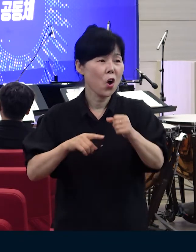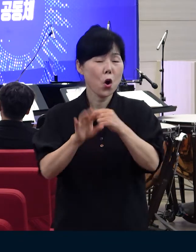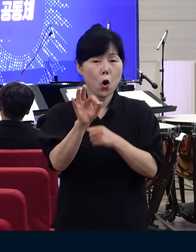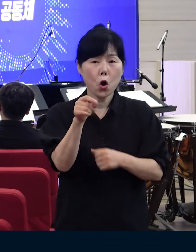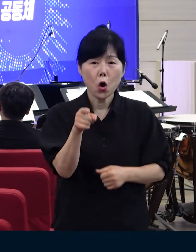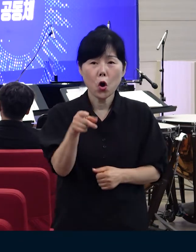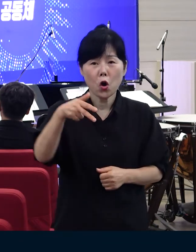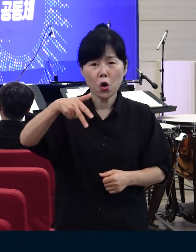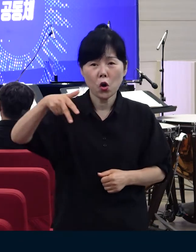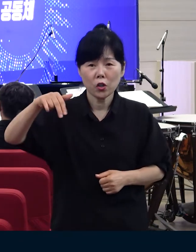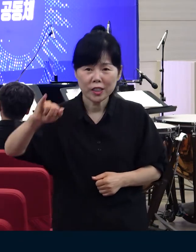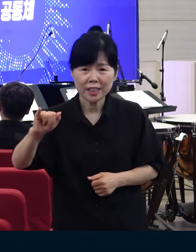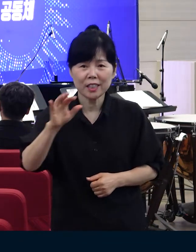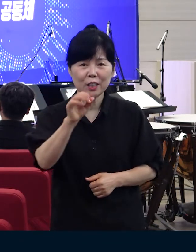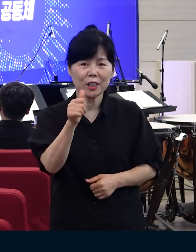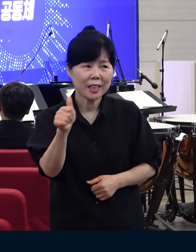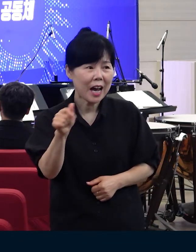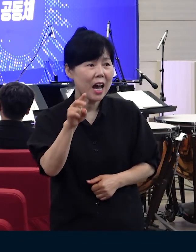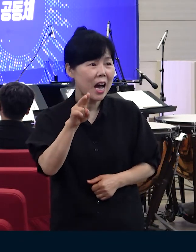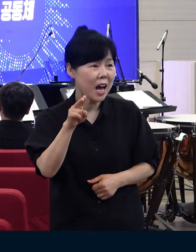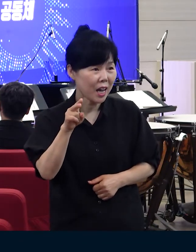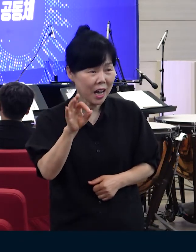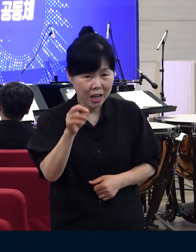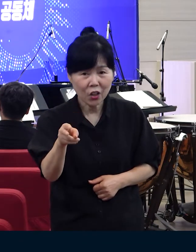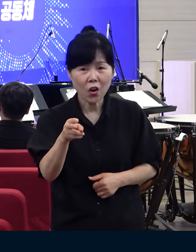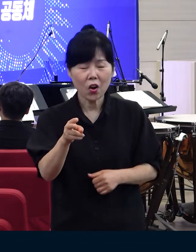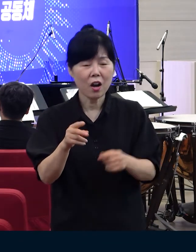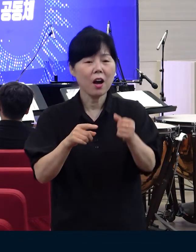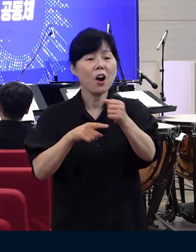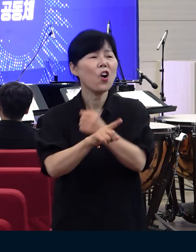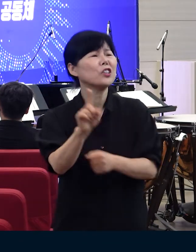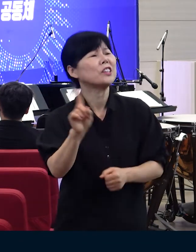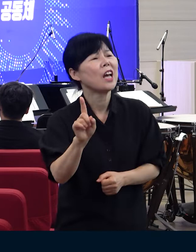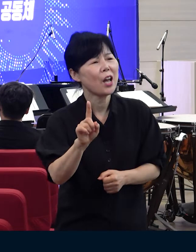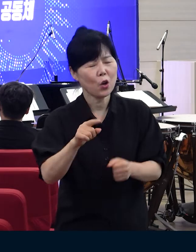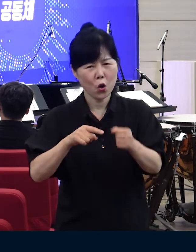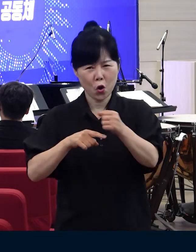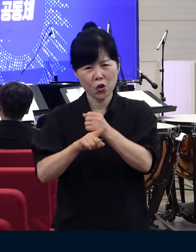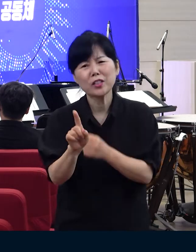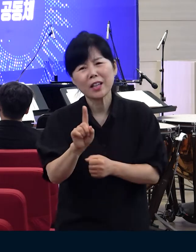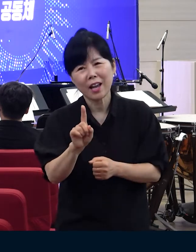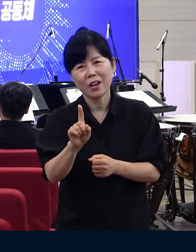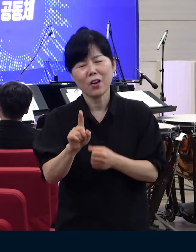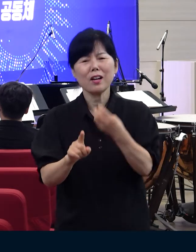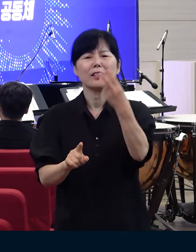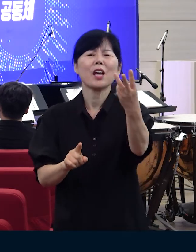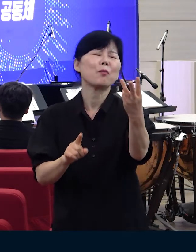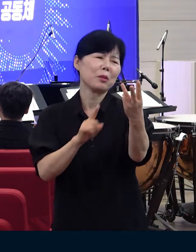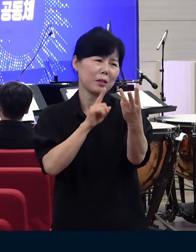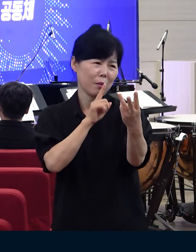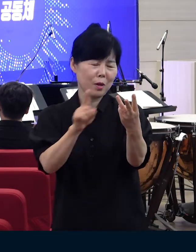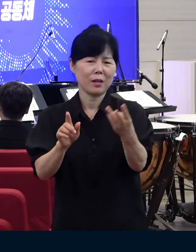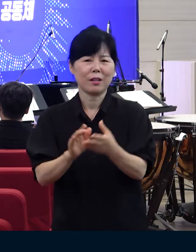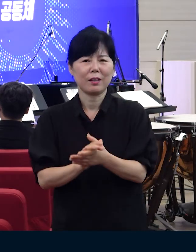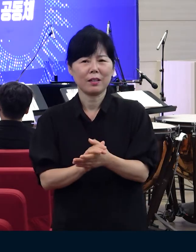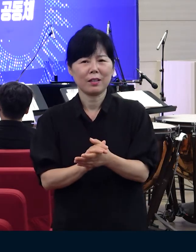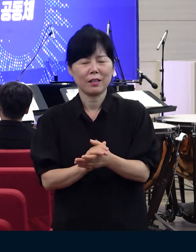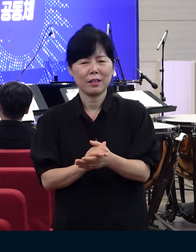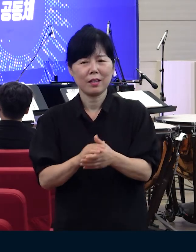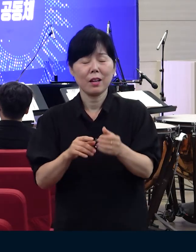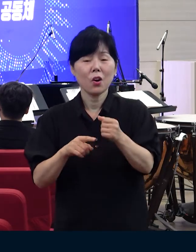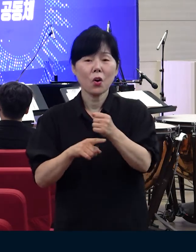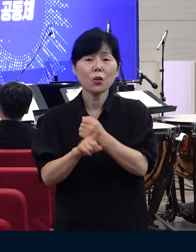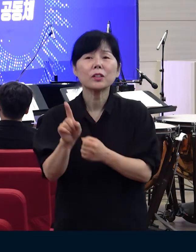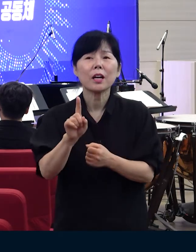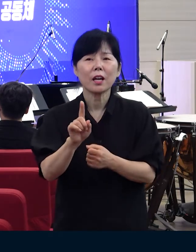말, 바로의 입을 통해서 3번이나 나오고 있어요. 어찌하여. 그런데 이 어찌하여란 말은 히브리어로